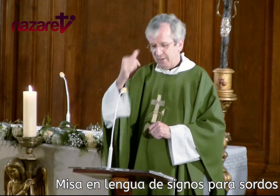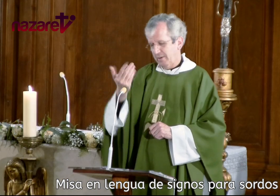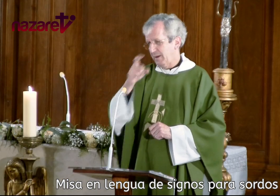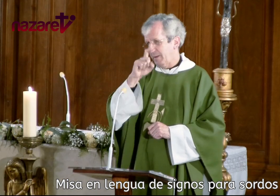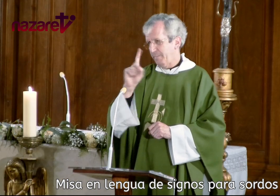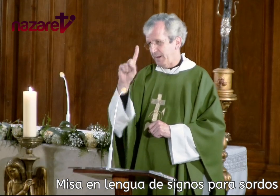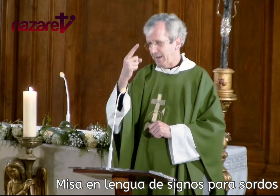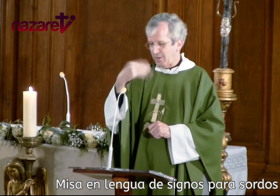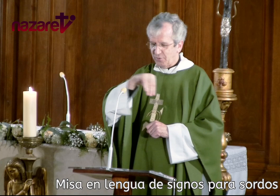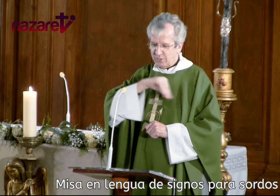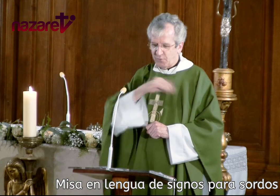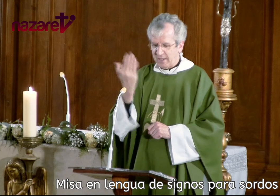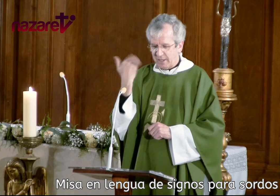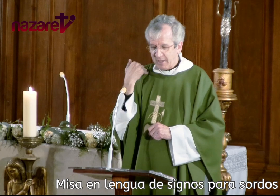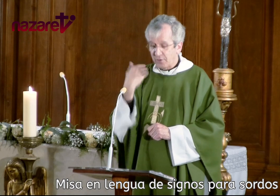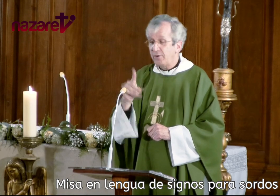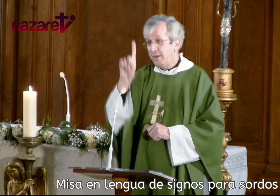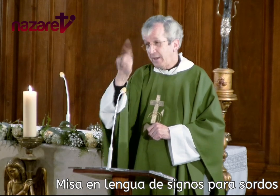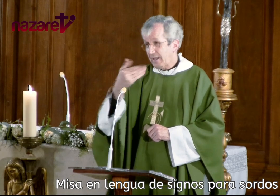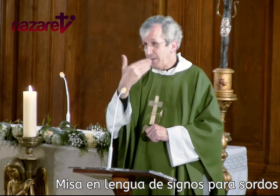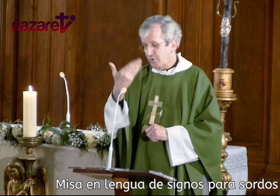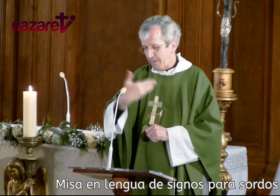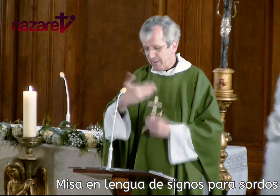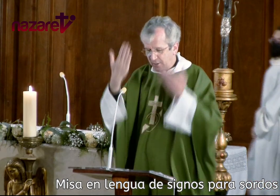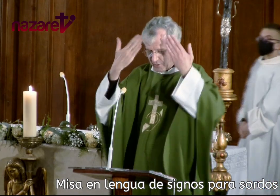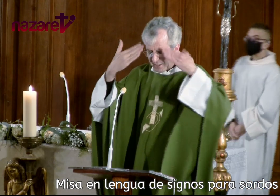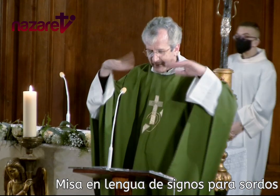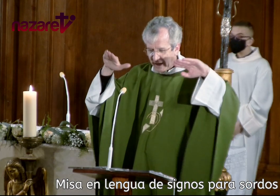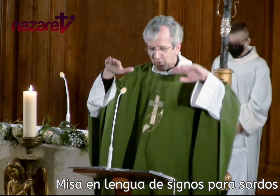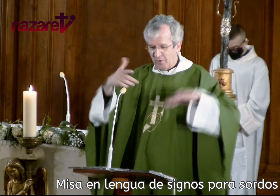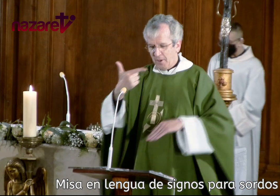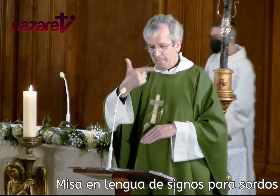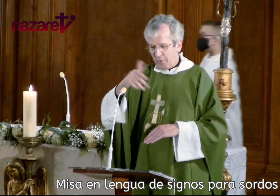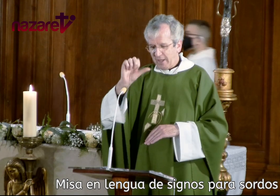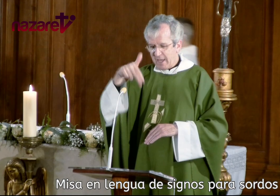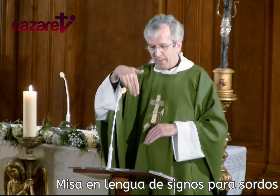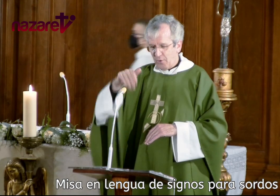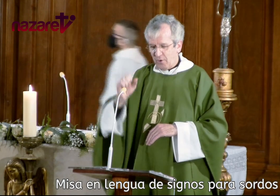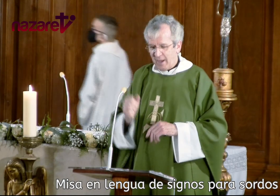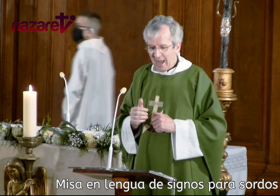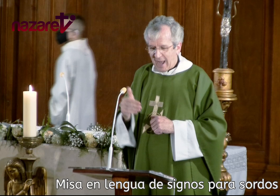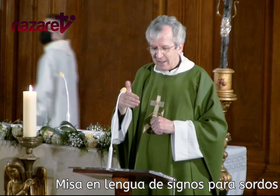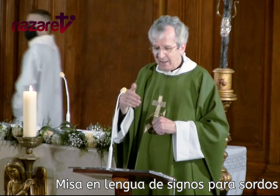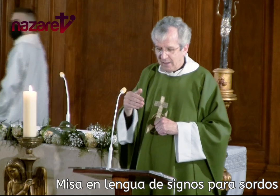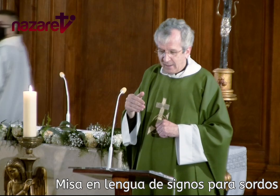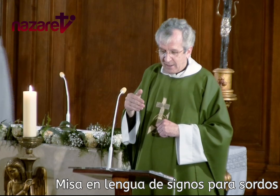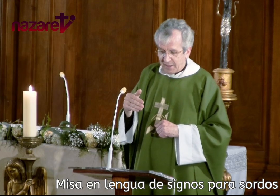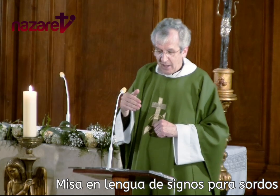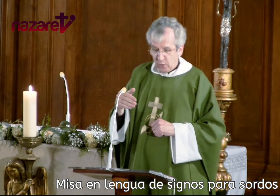primer año de su fallecimiento y también nos han pedido desde méjico por guillermo and zaldúa